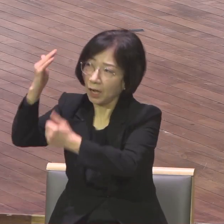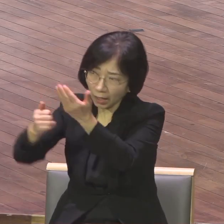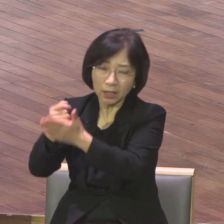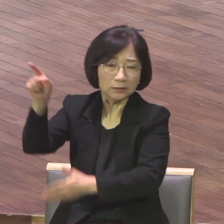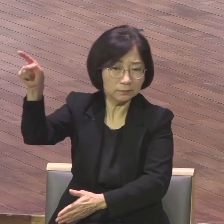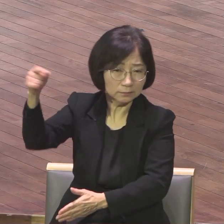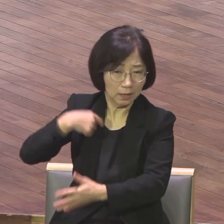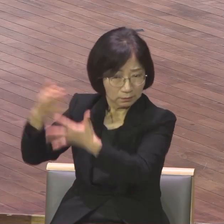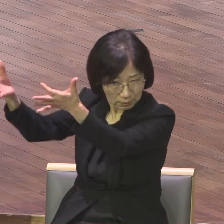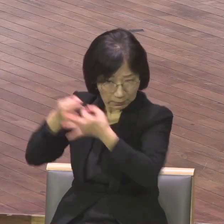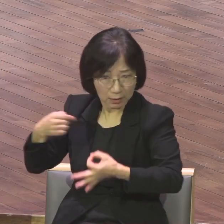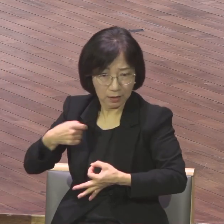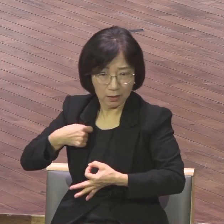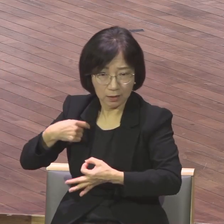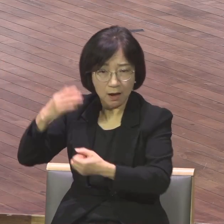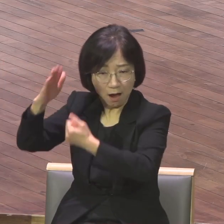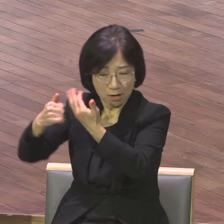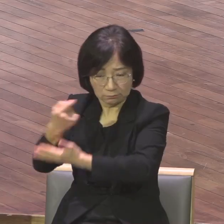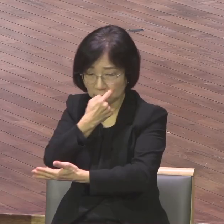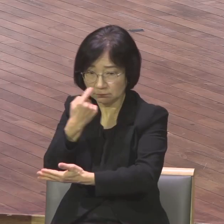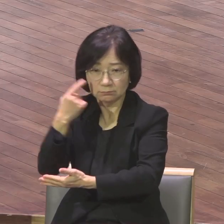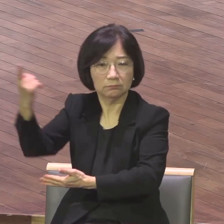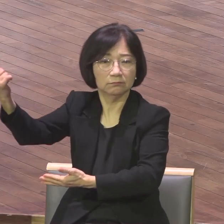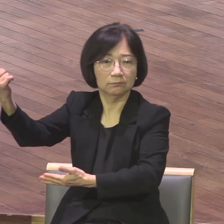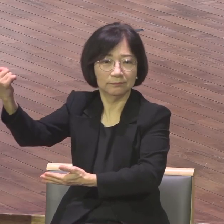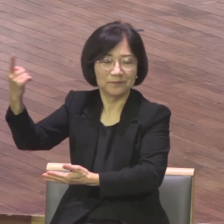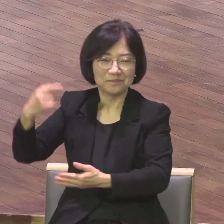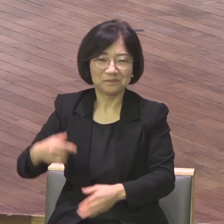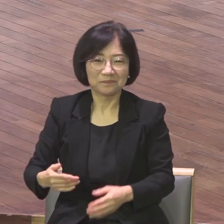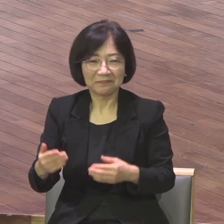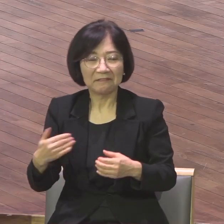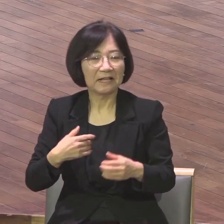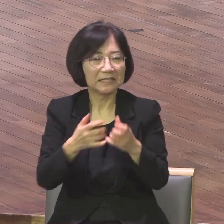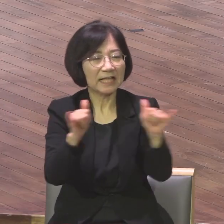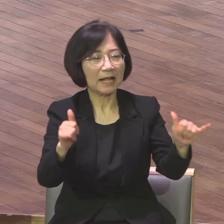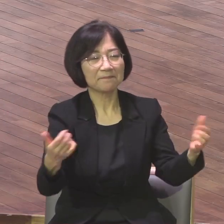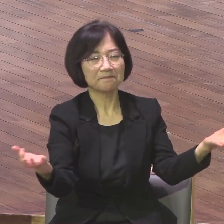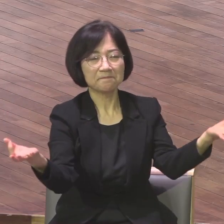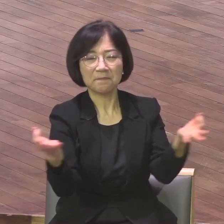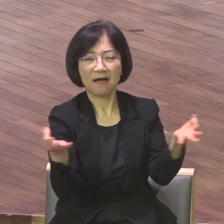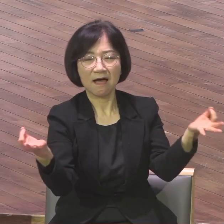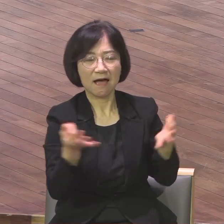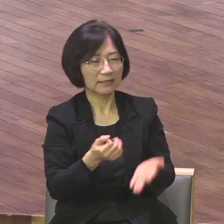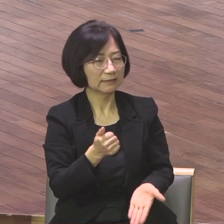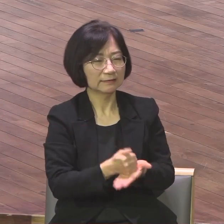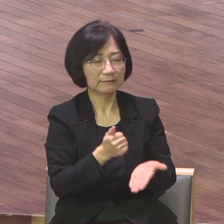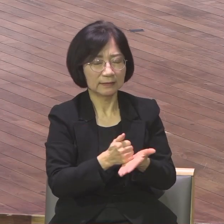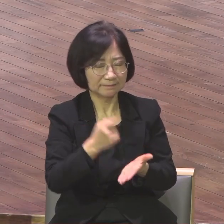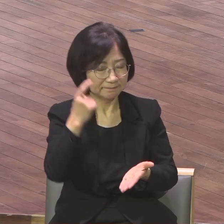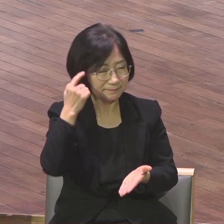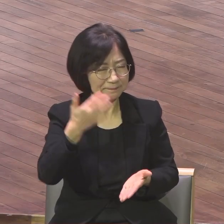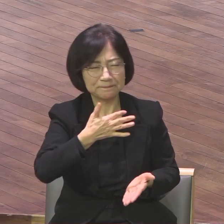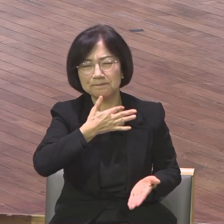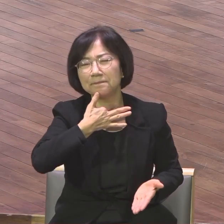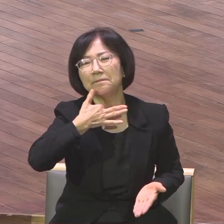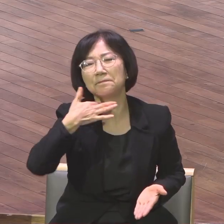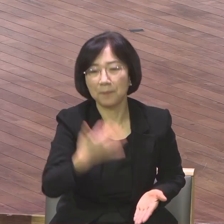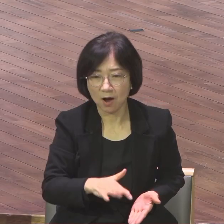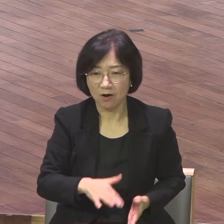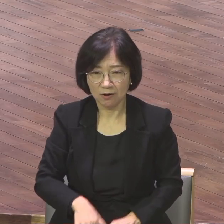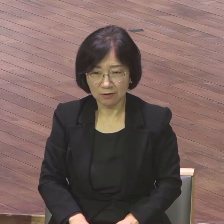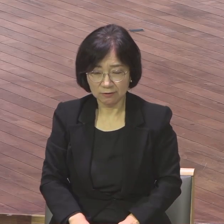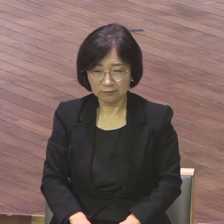하나님이 정의를 그렇게 밝히면서 자신은 결코 사람 앞에 보이려고 사역한 것이 없다라고 하는